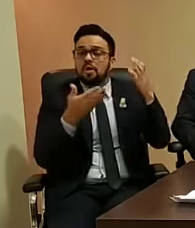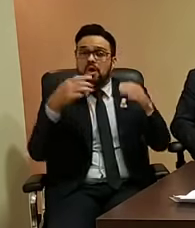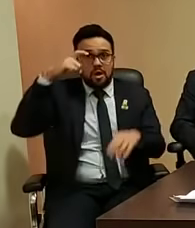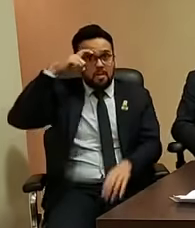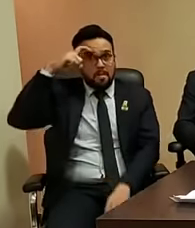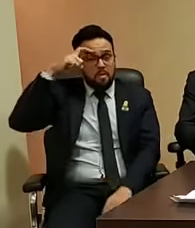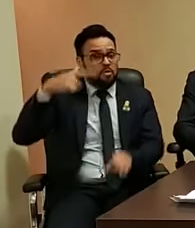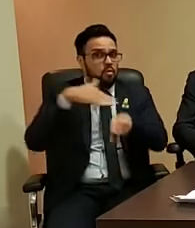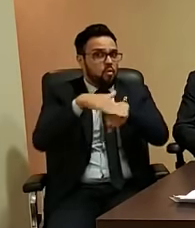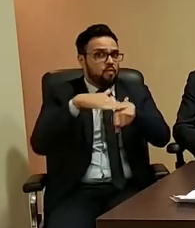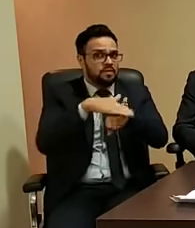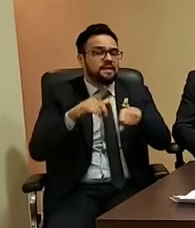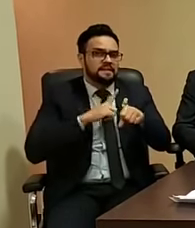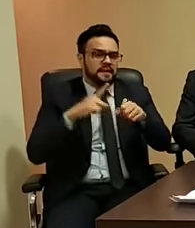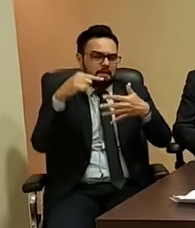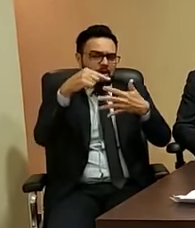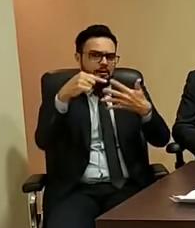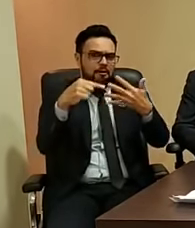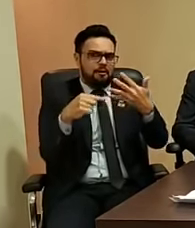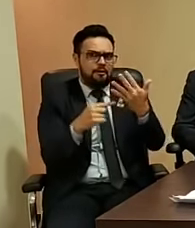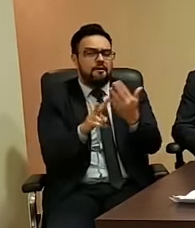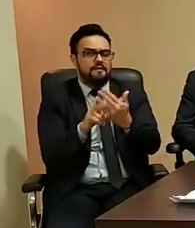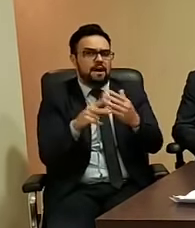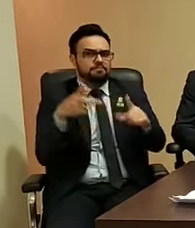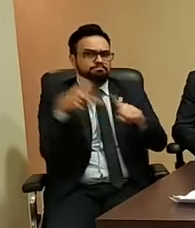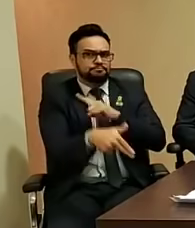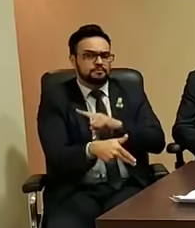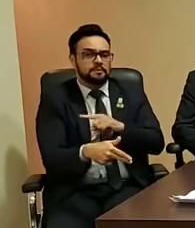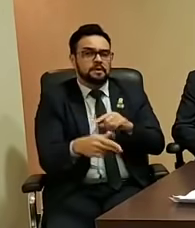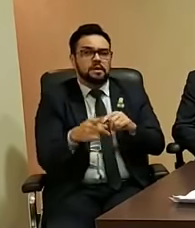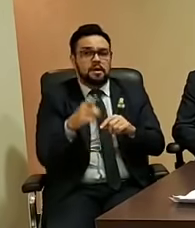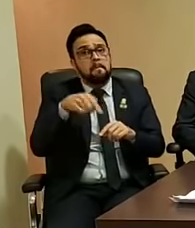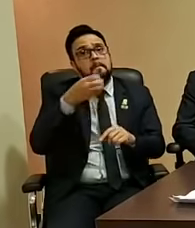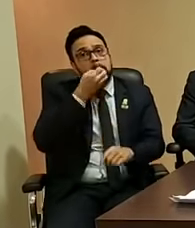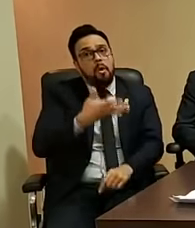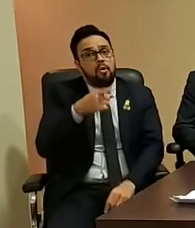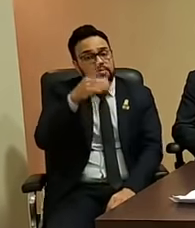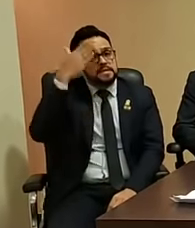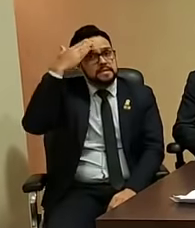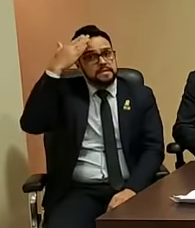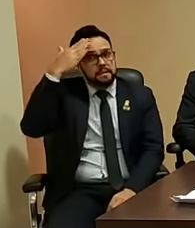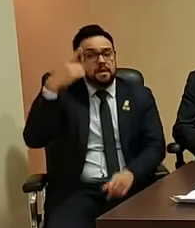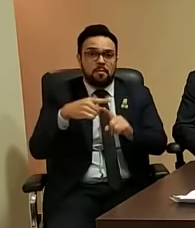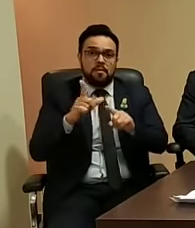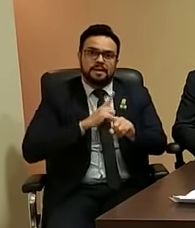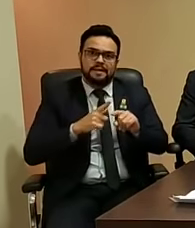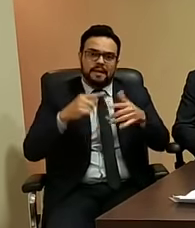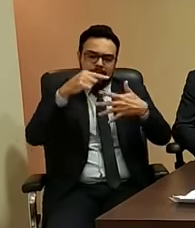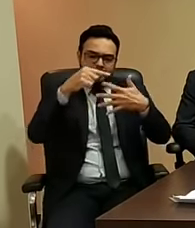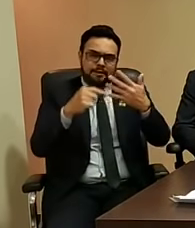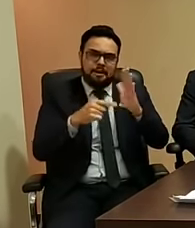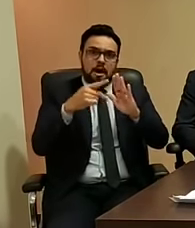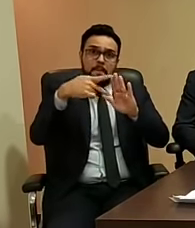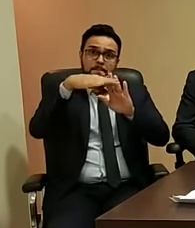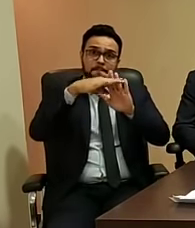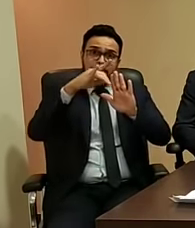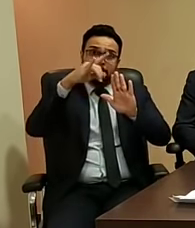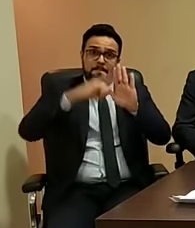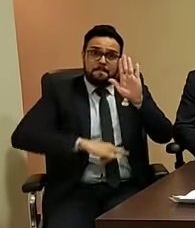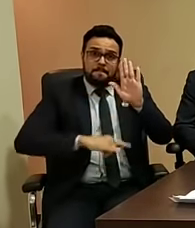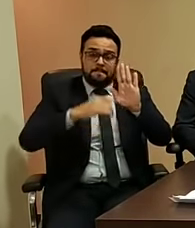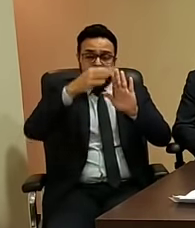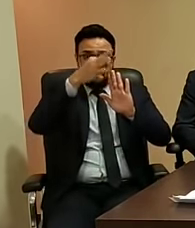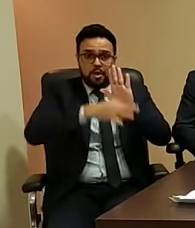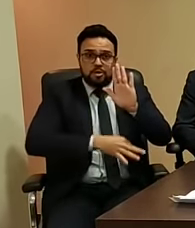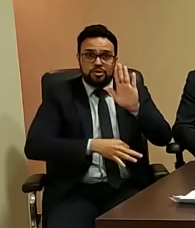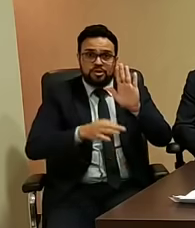porventura, iremos vetar. Eu acho que é bom você ficar ligado que um dispositivo desse projeto anticrime triplica a pena